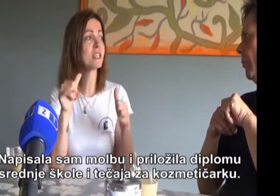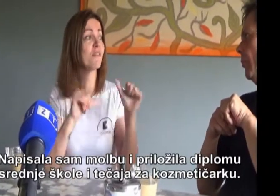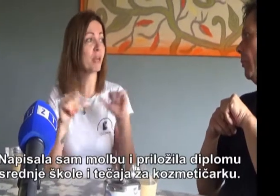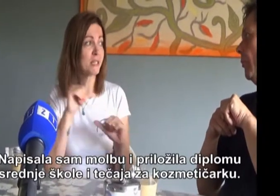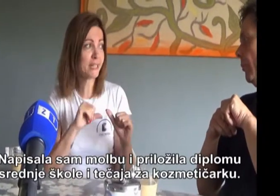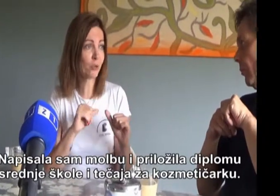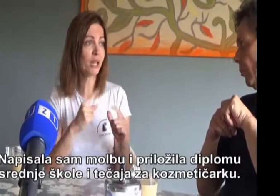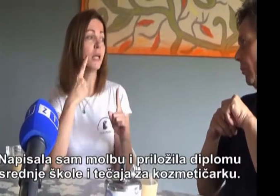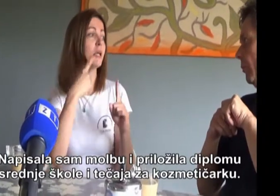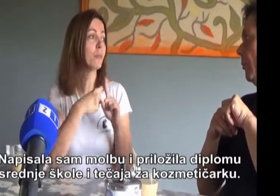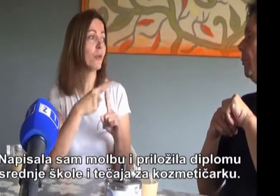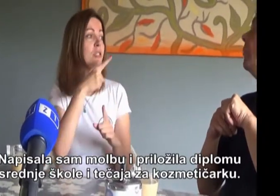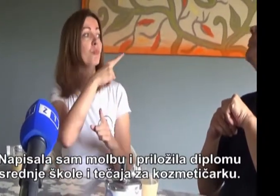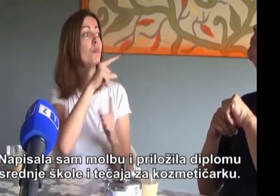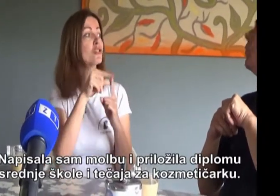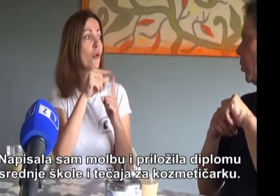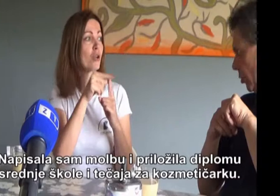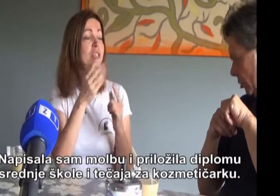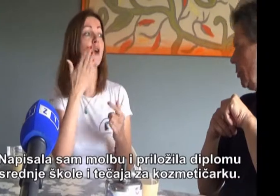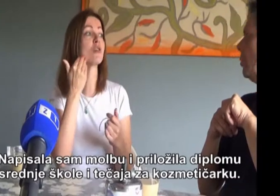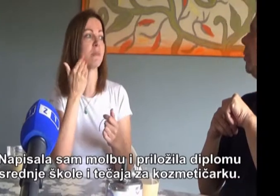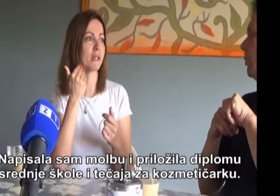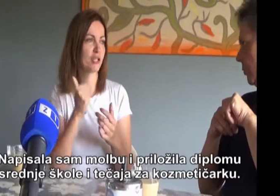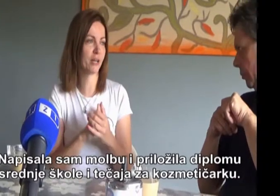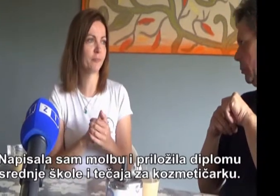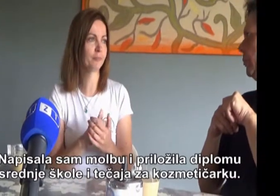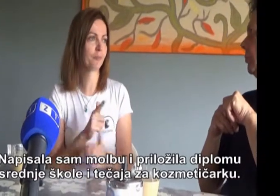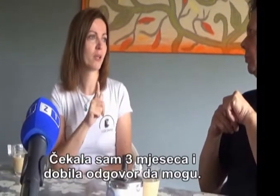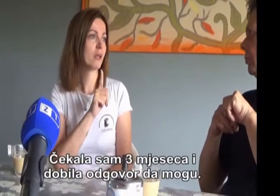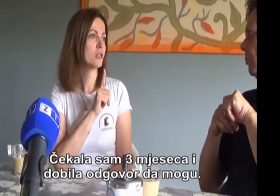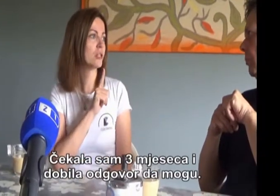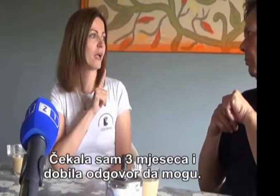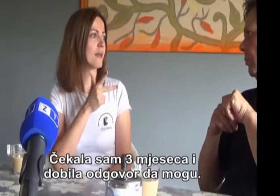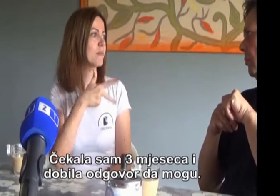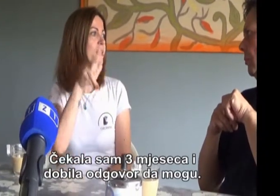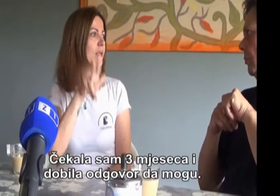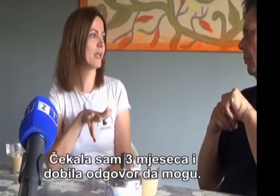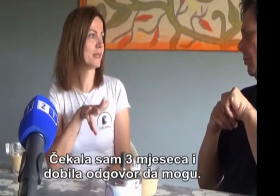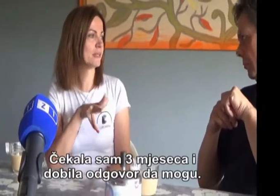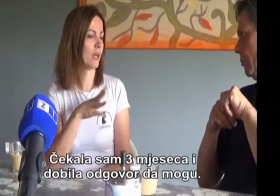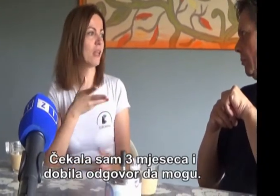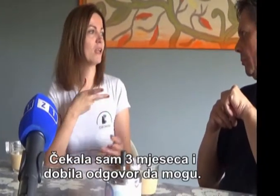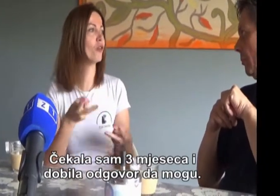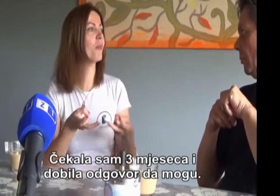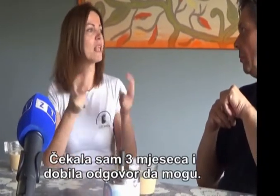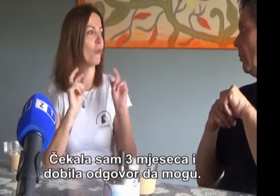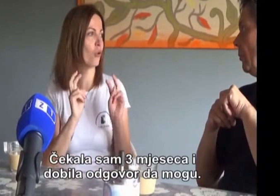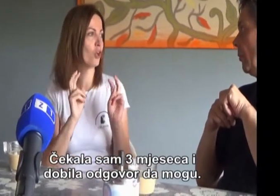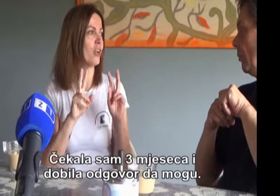učite farmaceuta plus pušku učite kosmetičara. Čekala sam 3 mjeseca i dobila sam odgovor